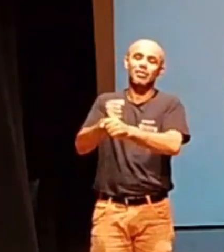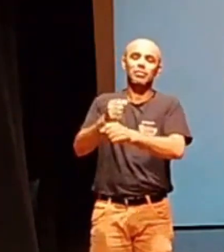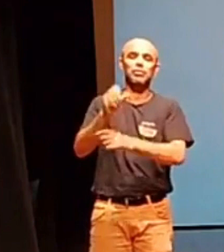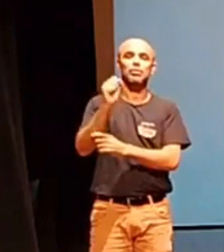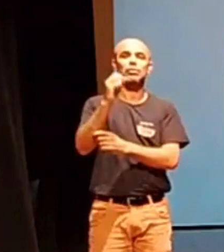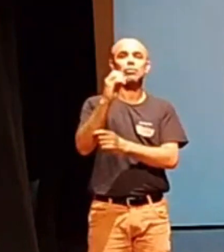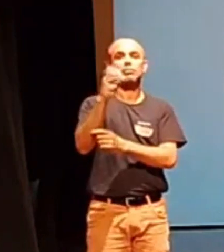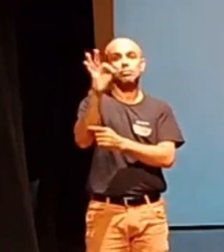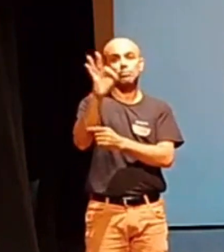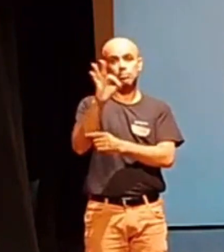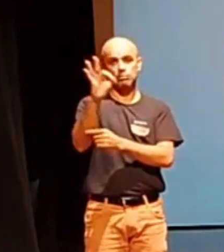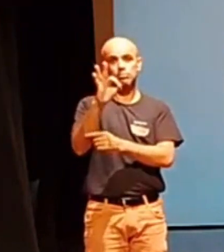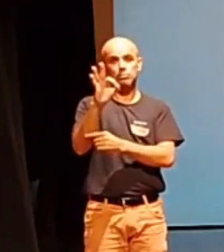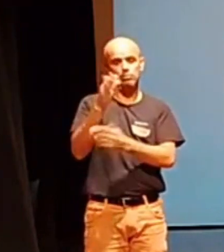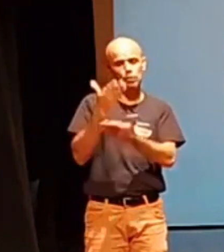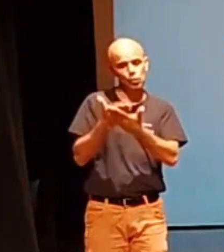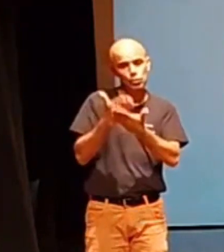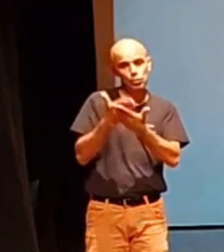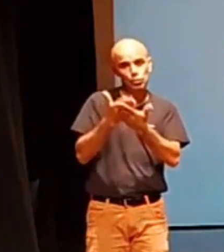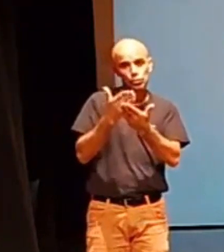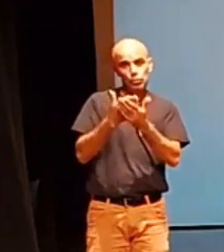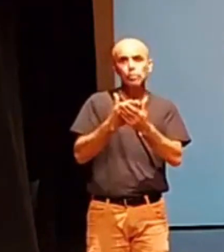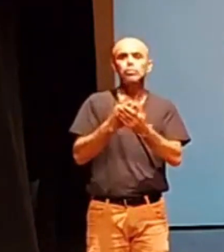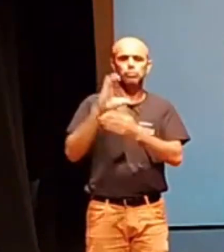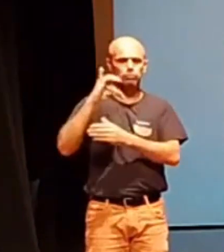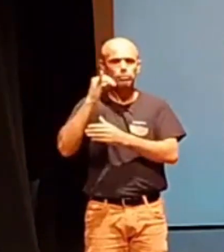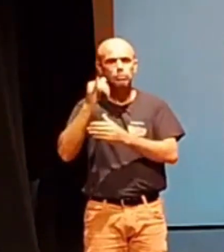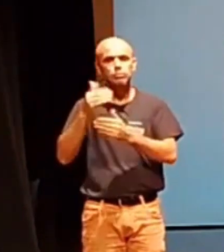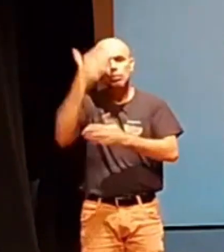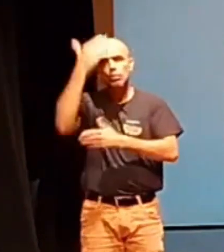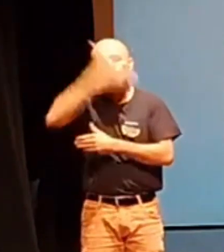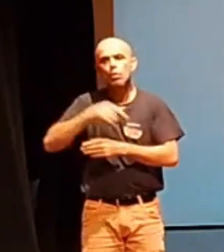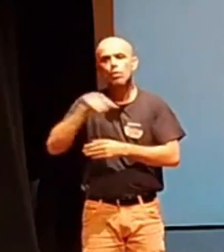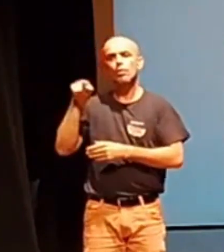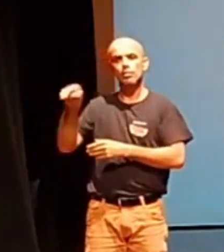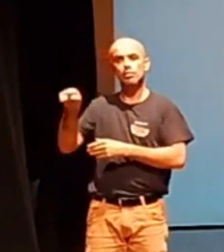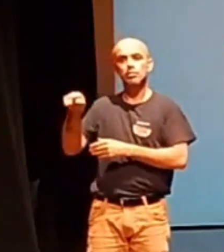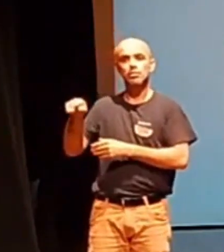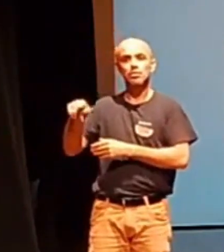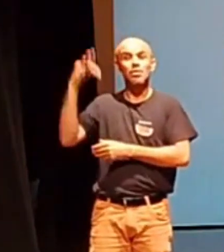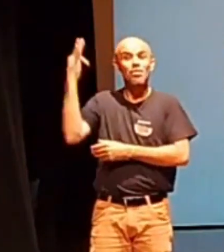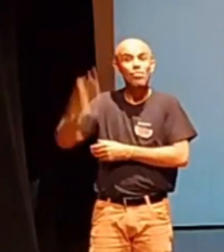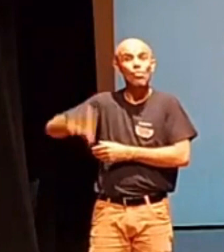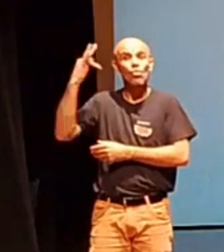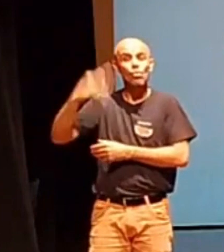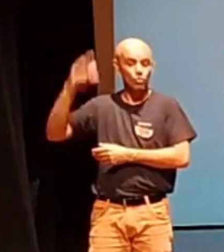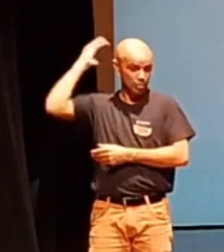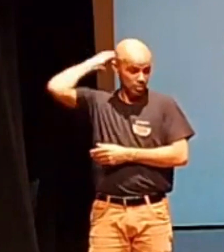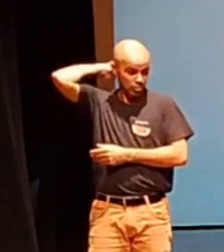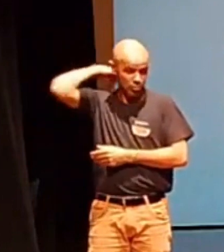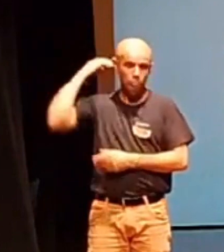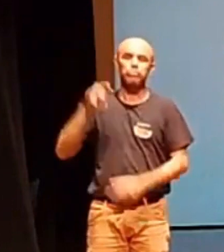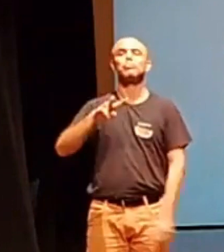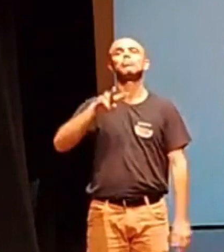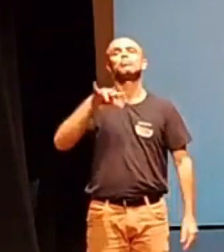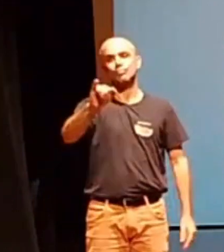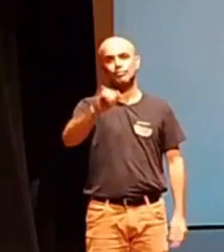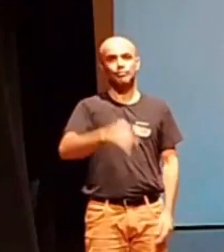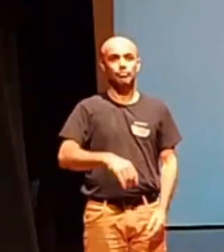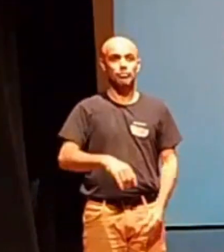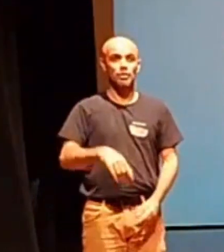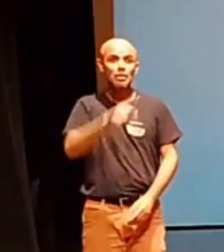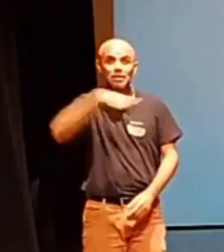80% das pessoas, e os estudos comprovam isso, vão ter dores nas costas. Então, aqui ninguém é